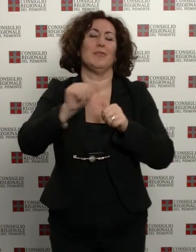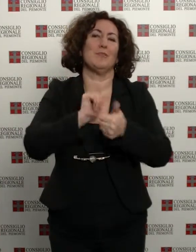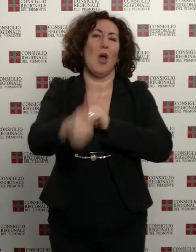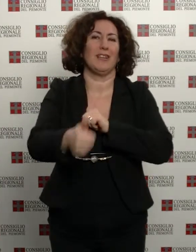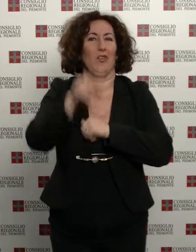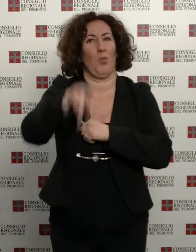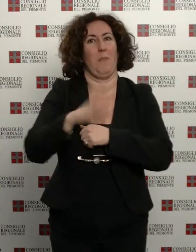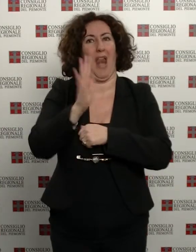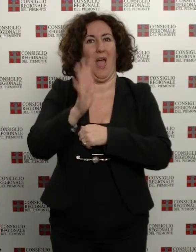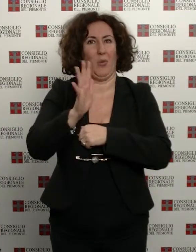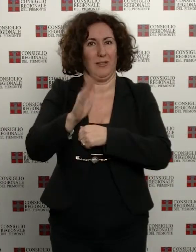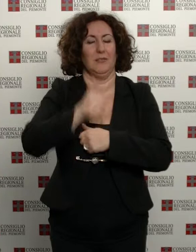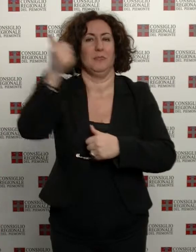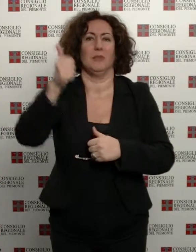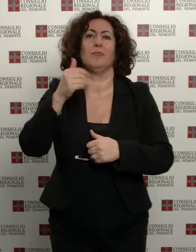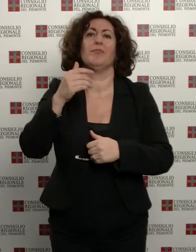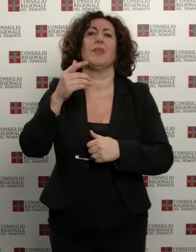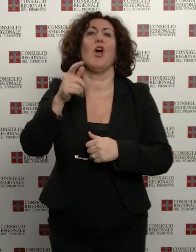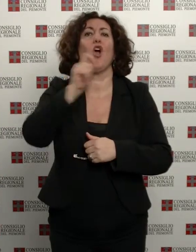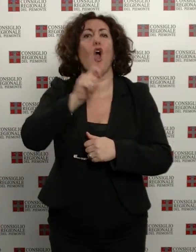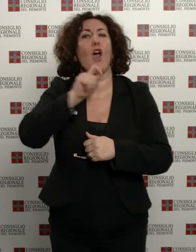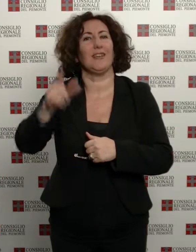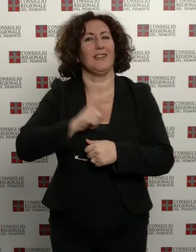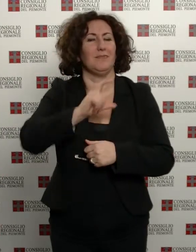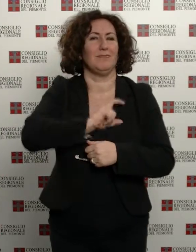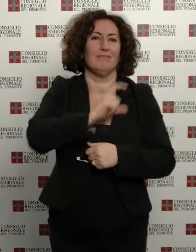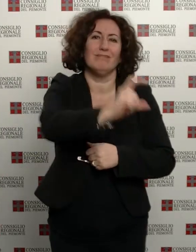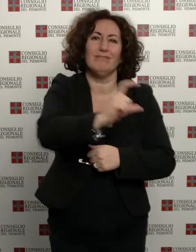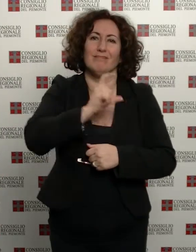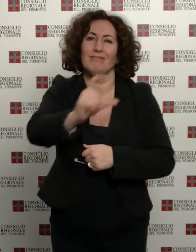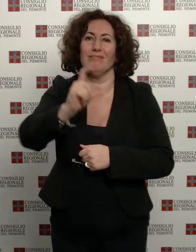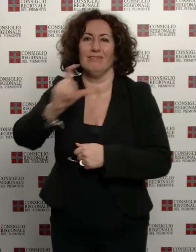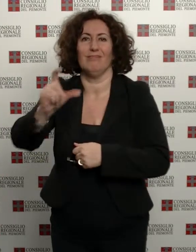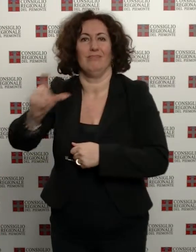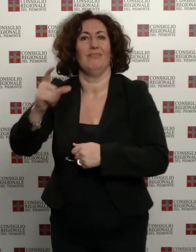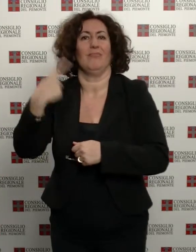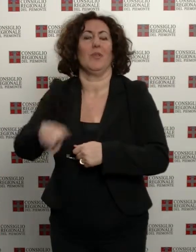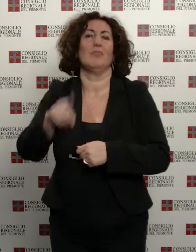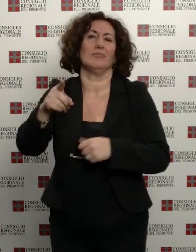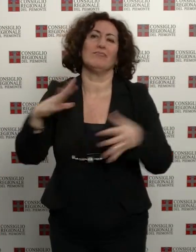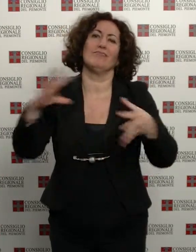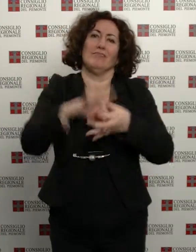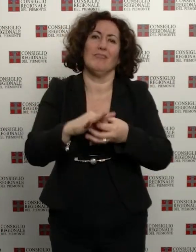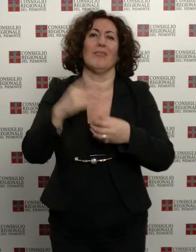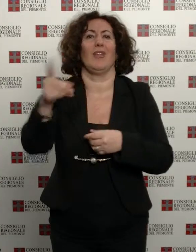consegna dell'onorificenze del CONI alle medaglie olimpiche paralimpiche piemontesi in collaborazione con consiglio regionale